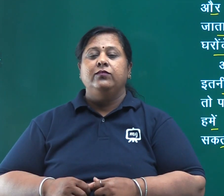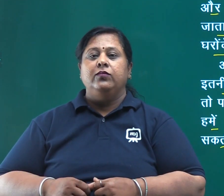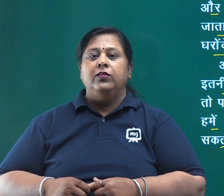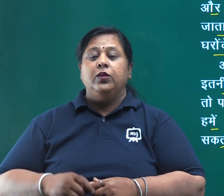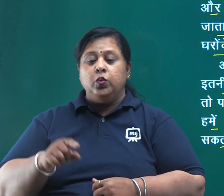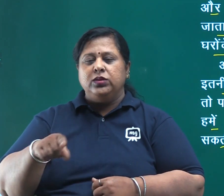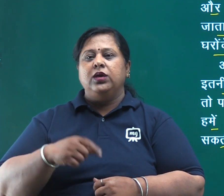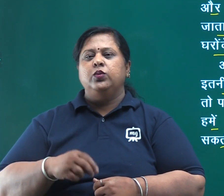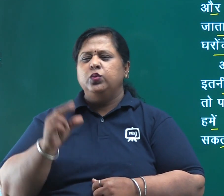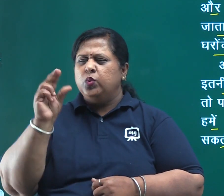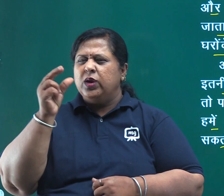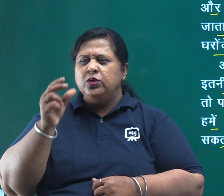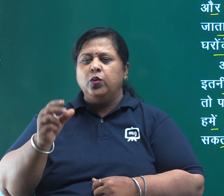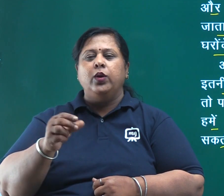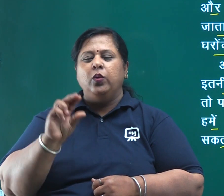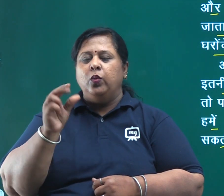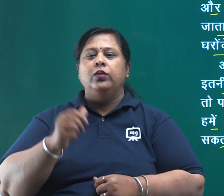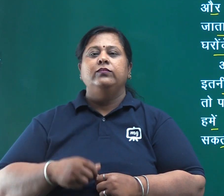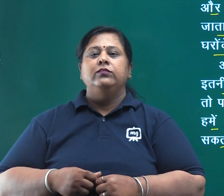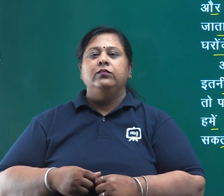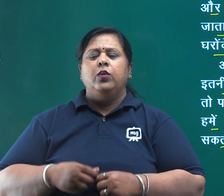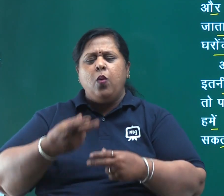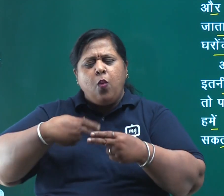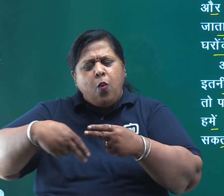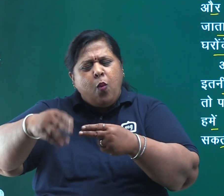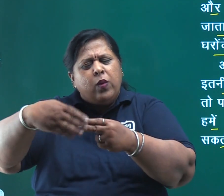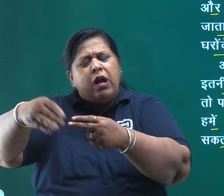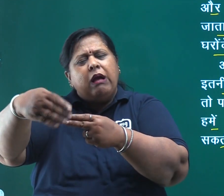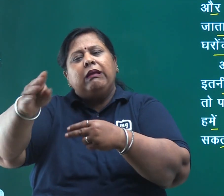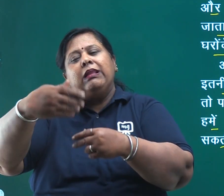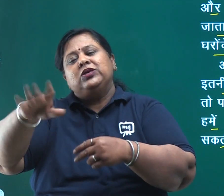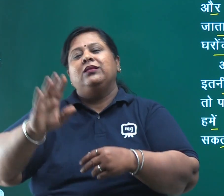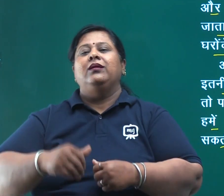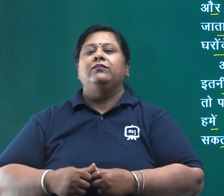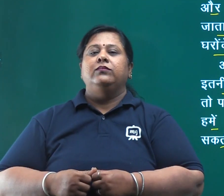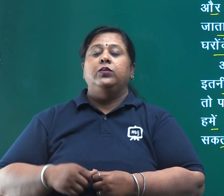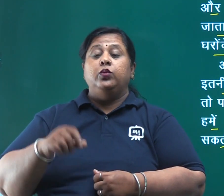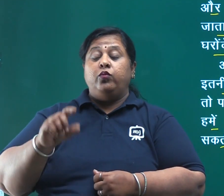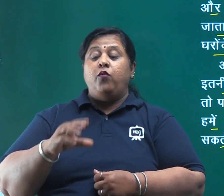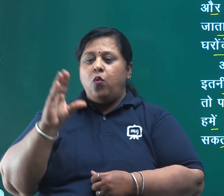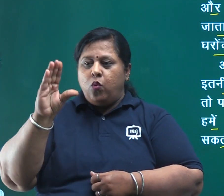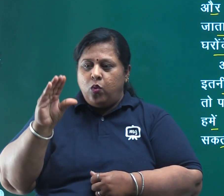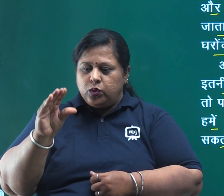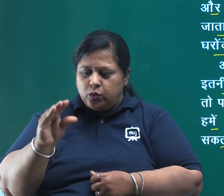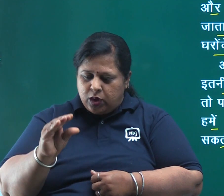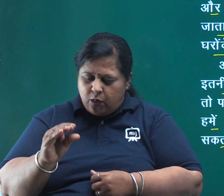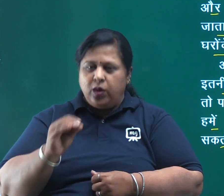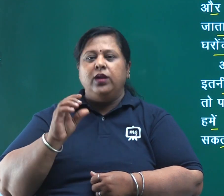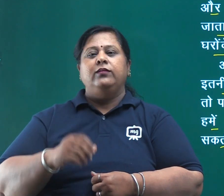अगर उस छोटे से रोड़े को और आगे ले जाती तो वह और छोटा